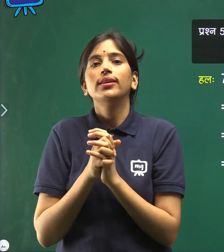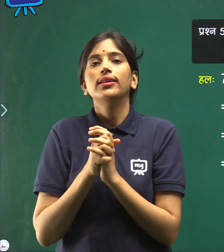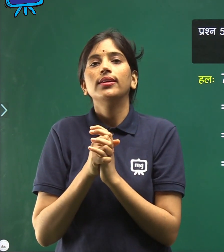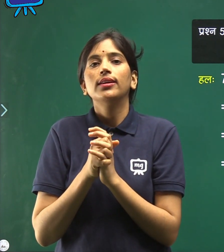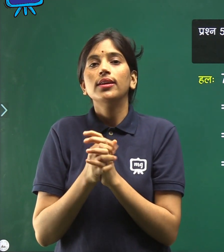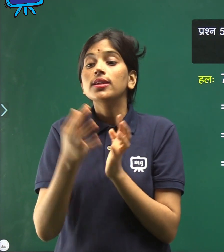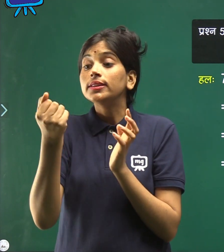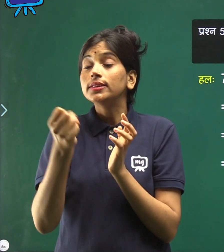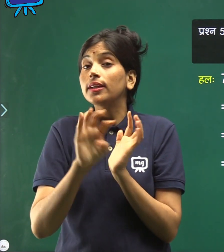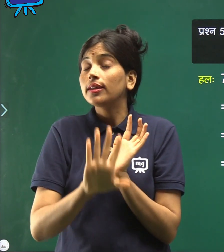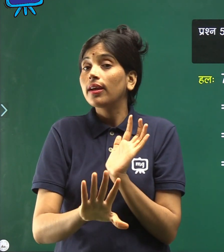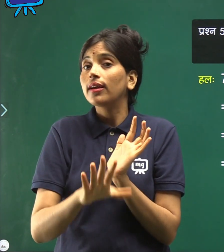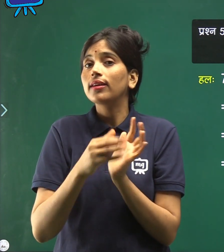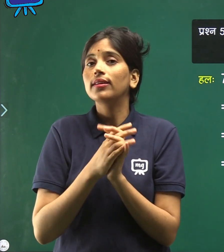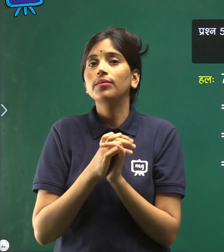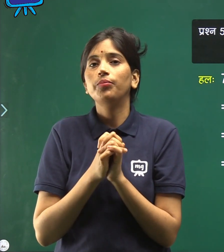संख्या है